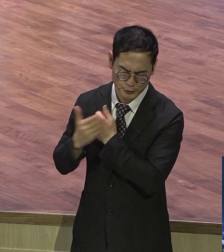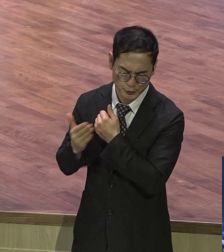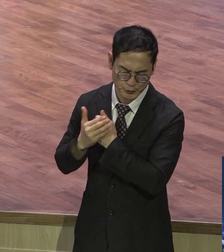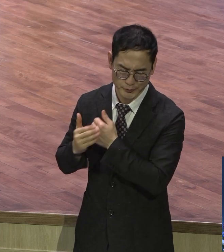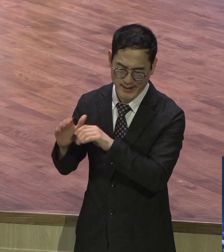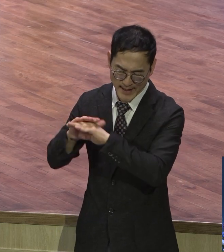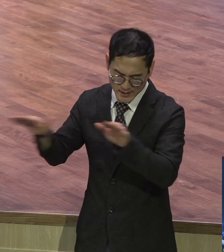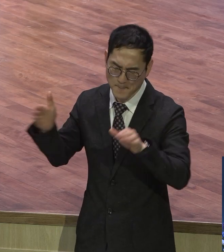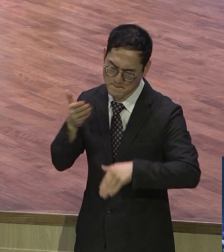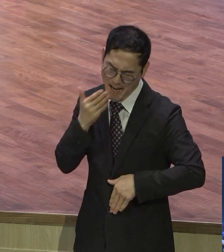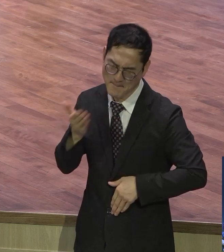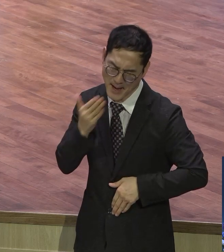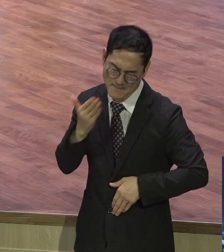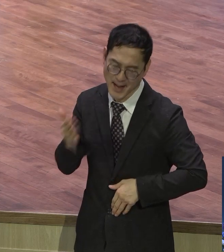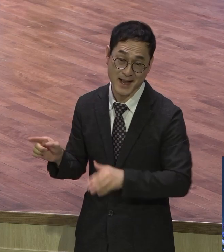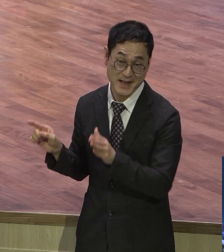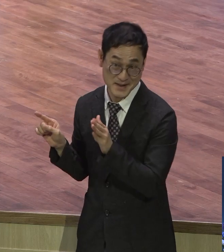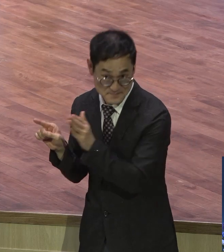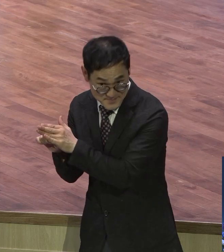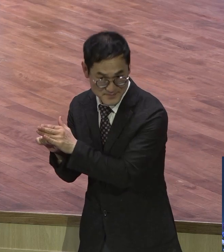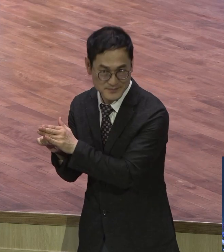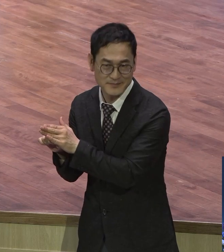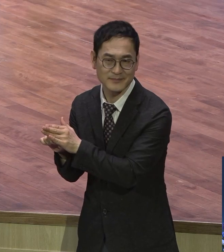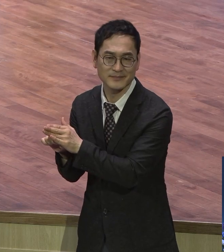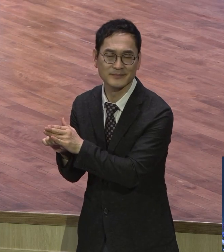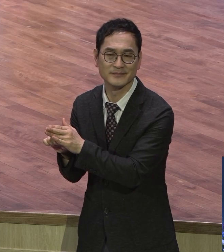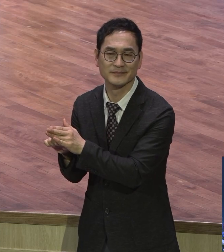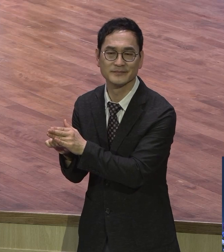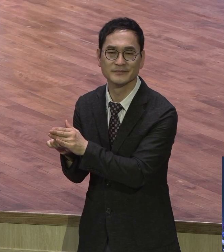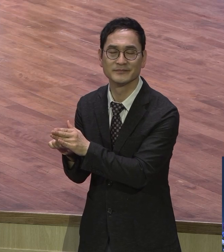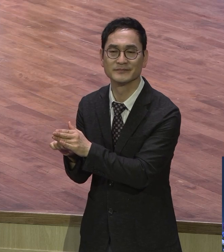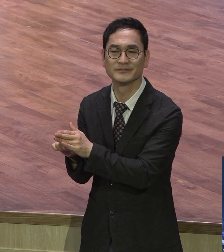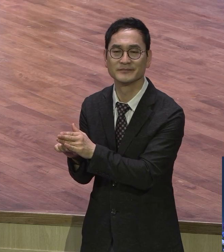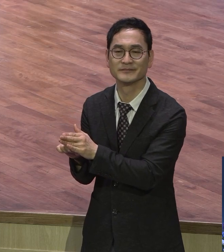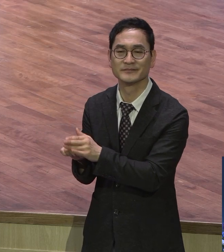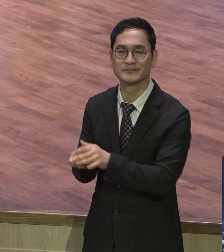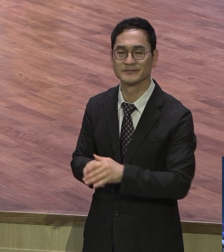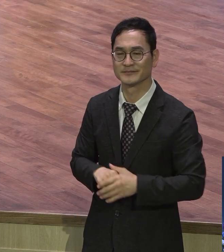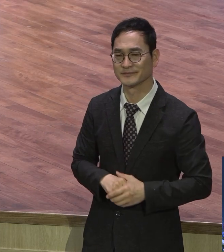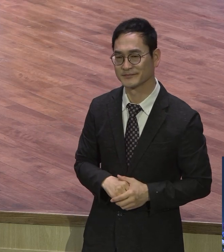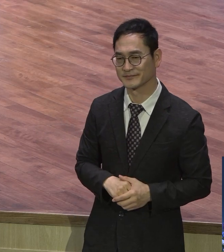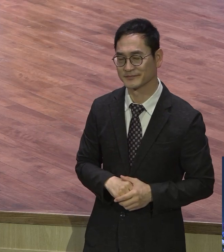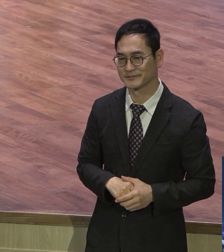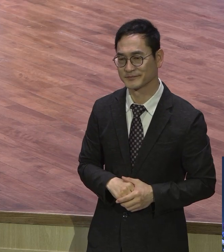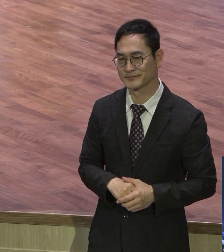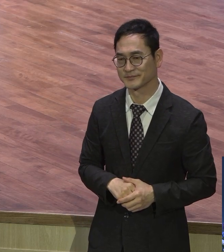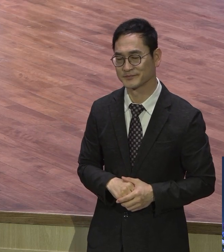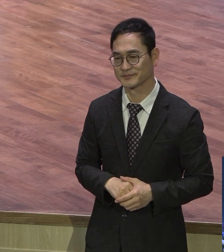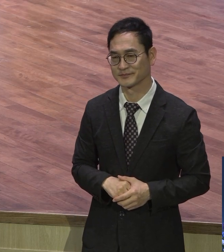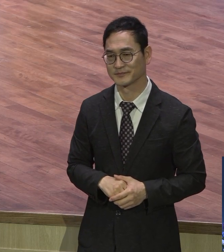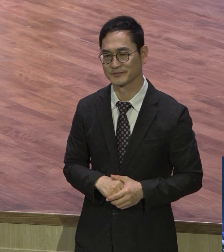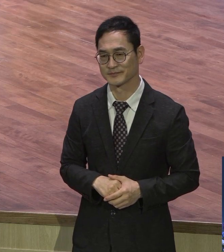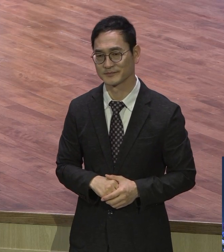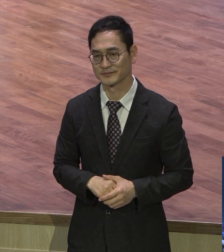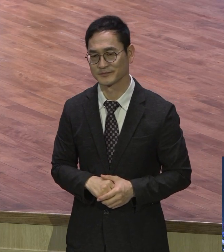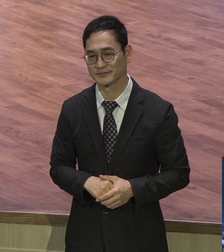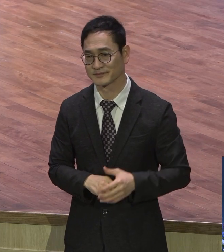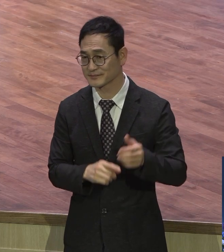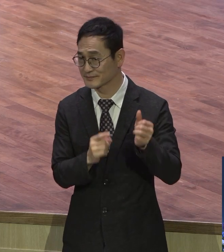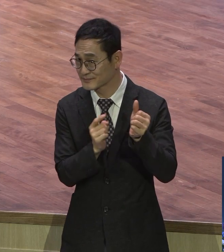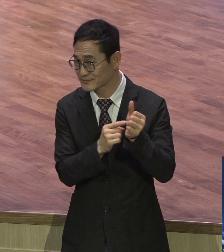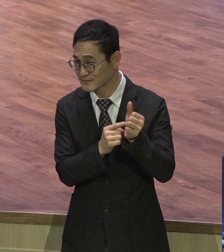확실하게 믿는 절대 믿음을 그렇게 가지고 있었어요. 이 회당장의